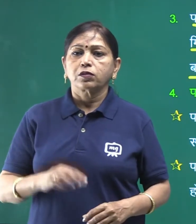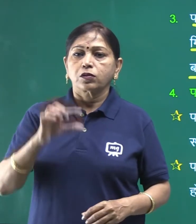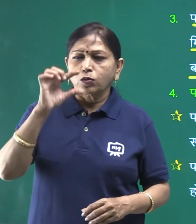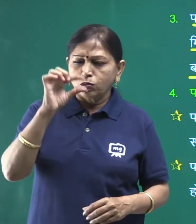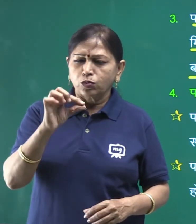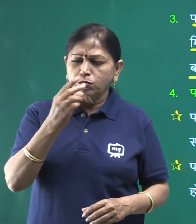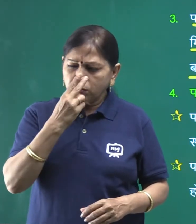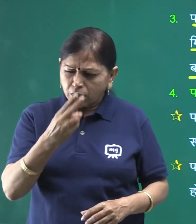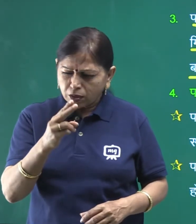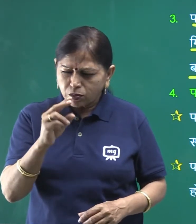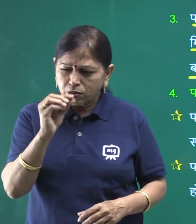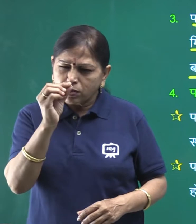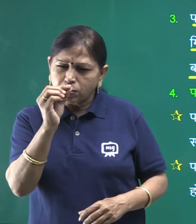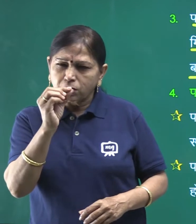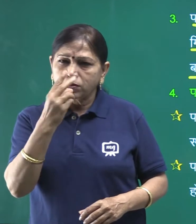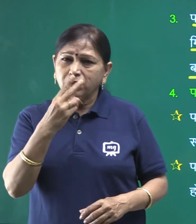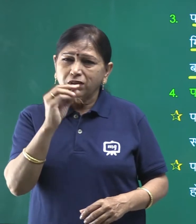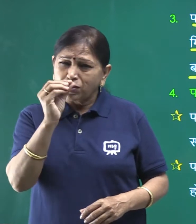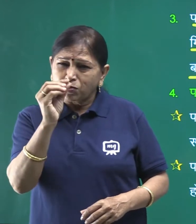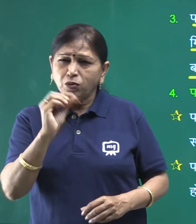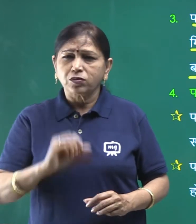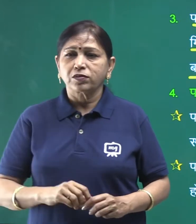सूक्ष्म होते हैं।